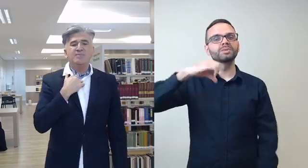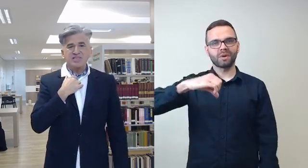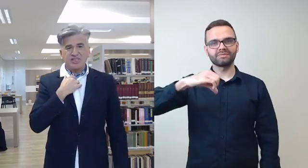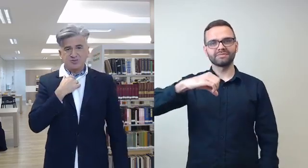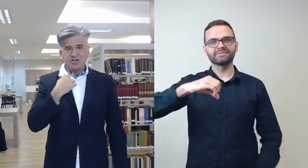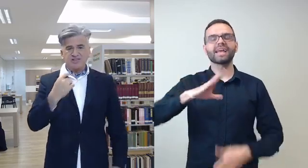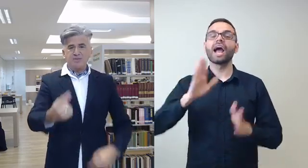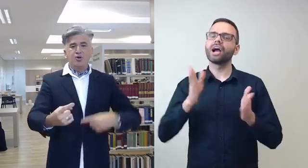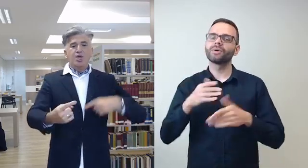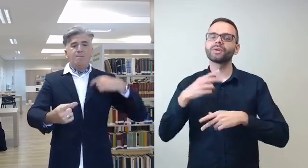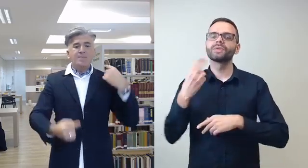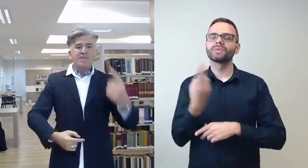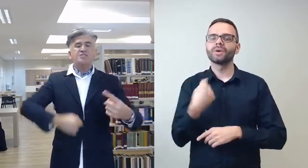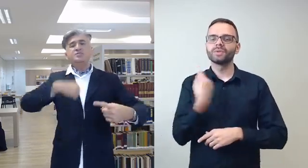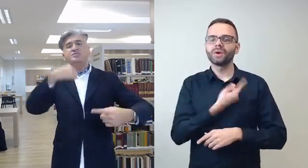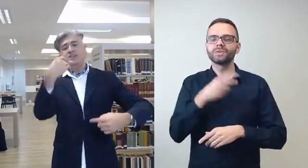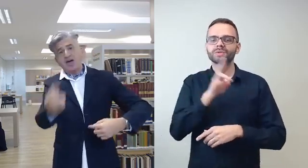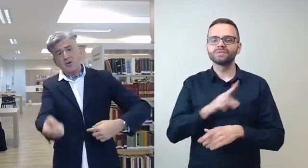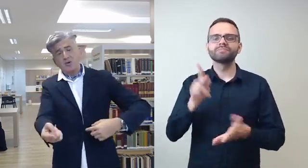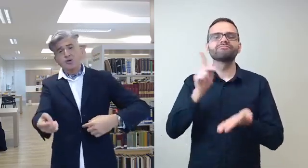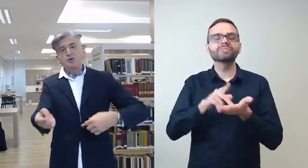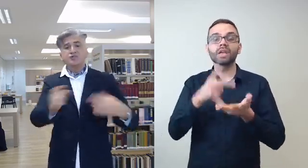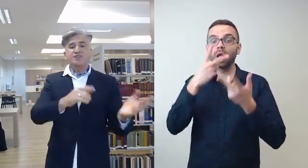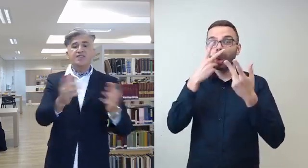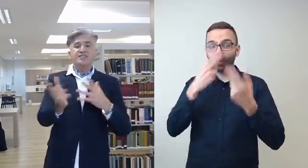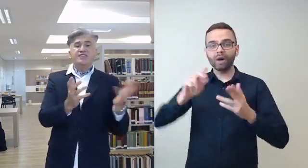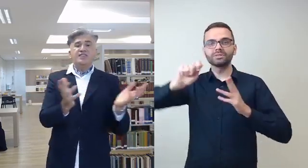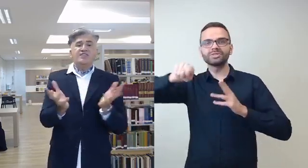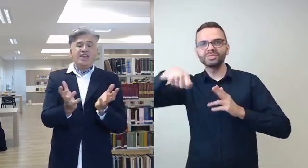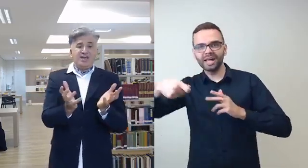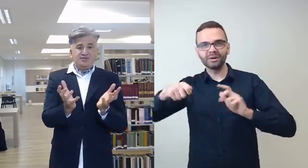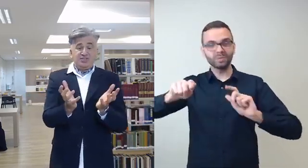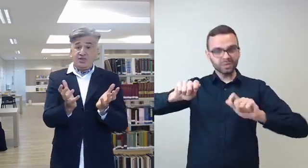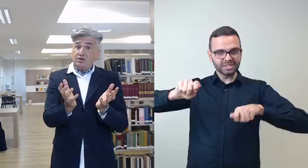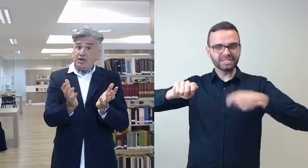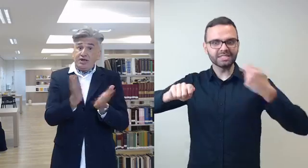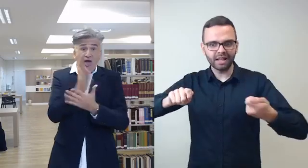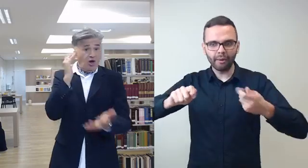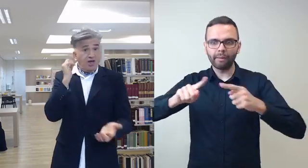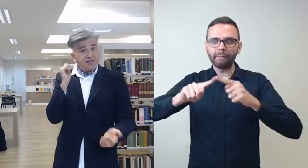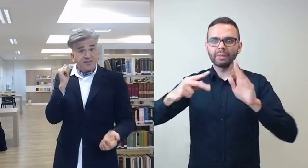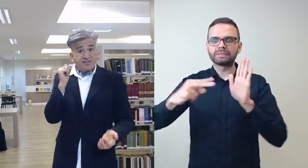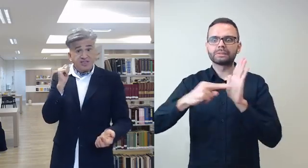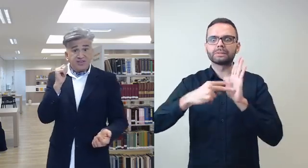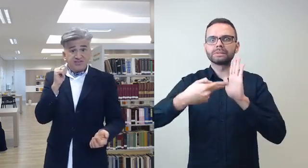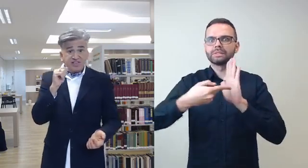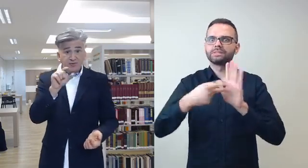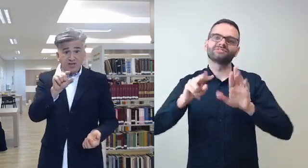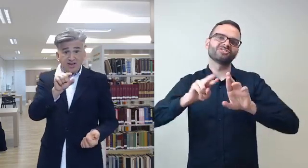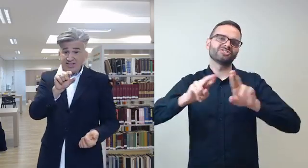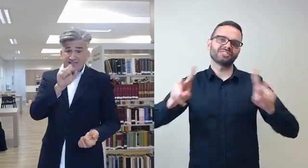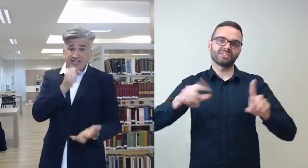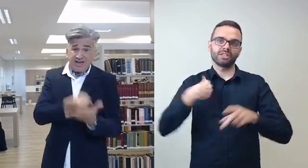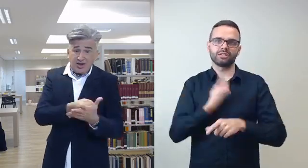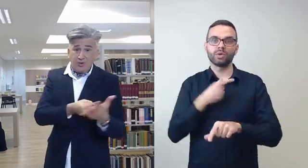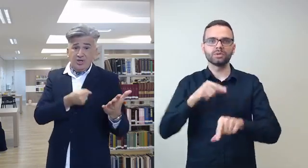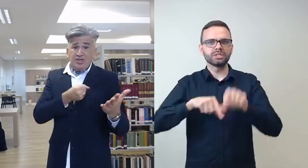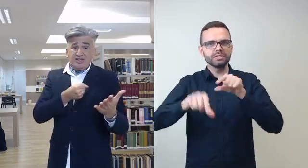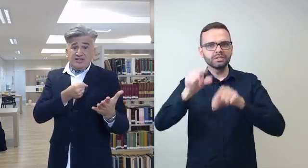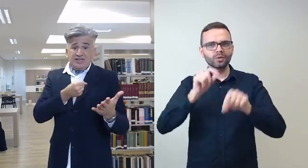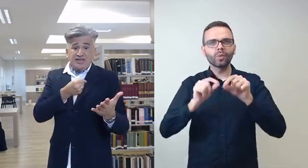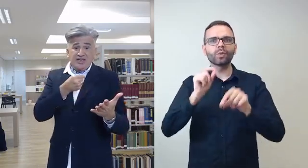das polissemias. Por exemplo, mesmo sinal com diferentes significados. Então, Na hora você vai ter que fazer a escolha